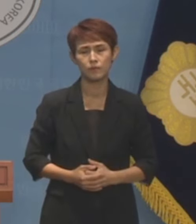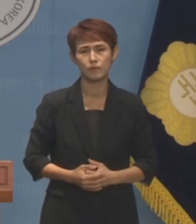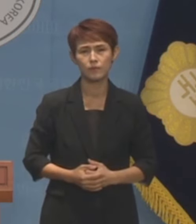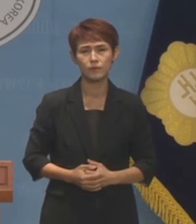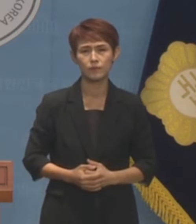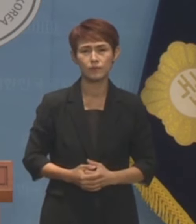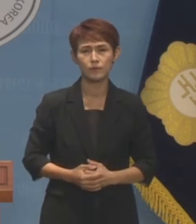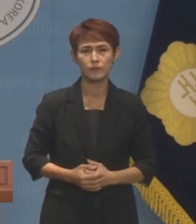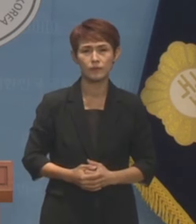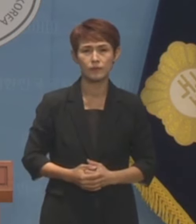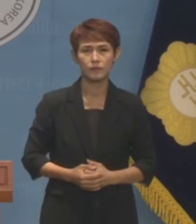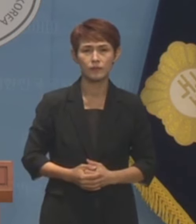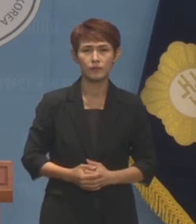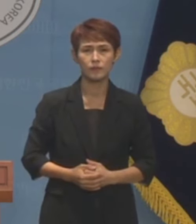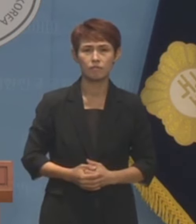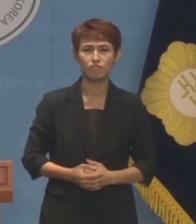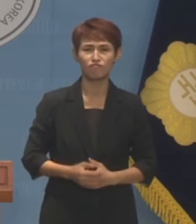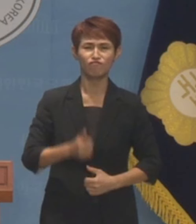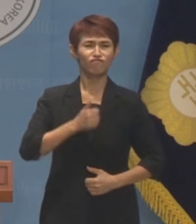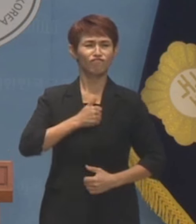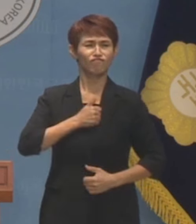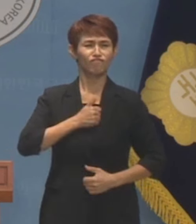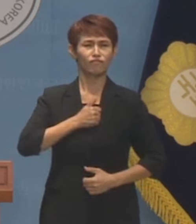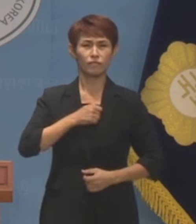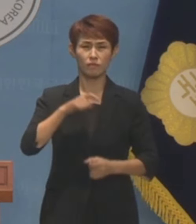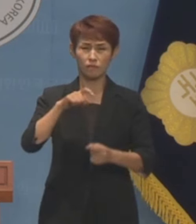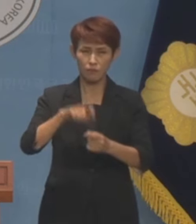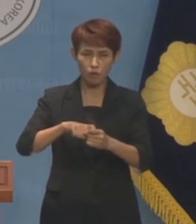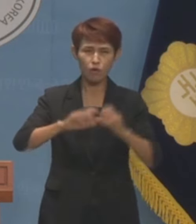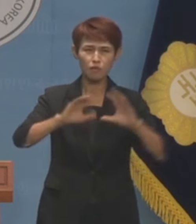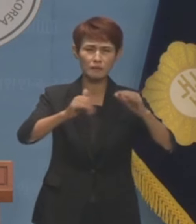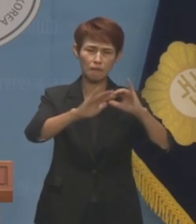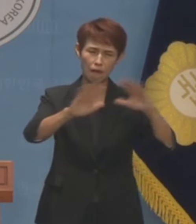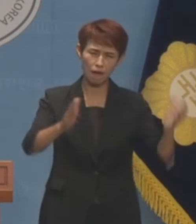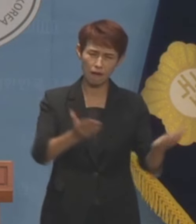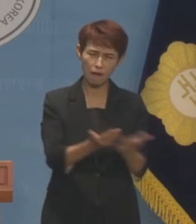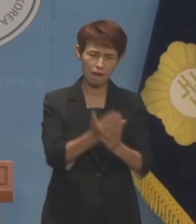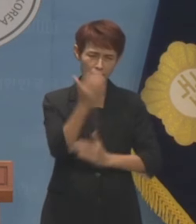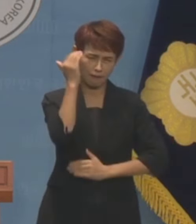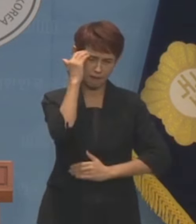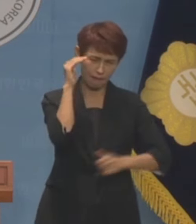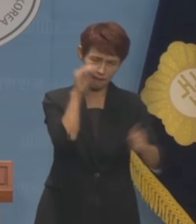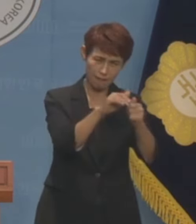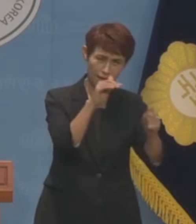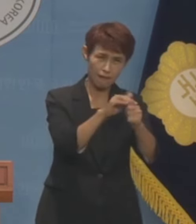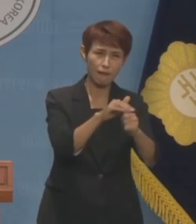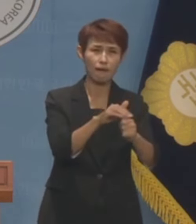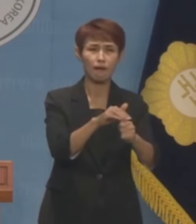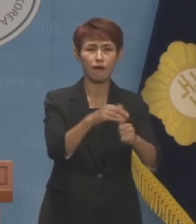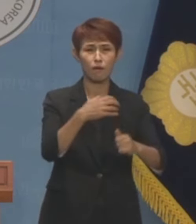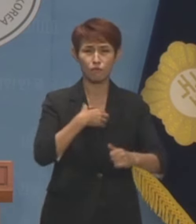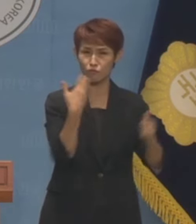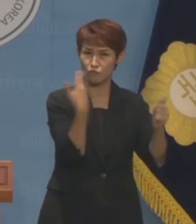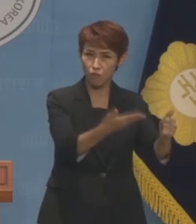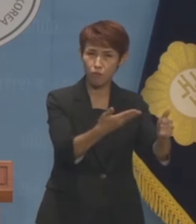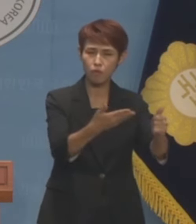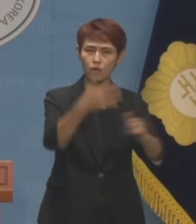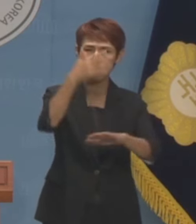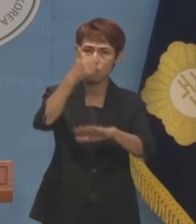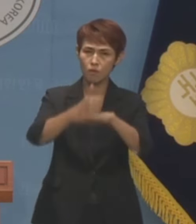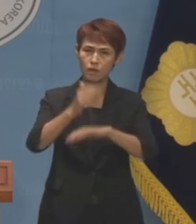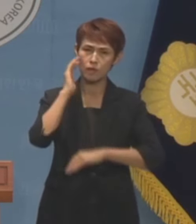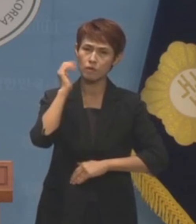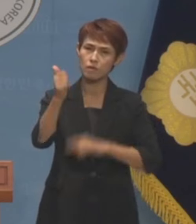해소하시고 본인의 그릇된 자존심을 지키기 위해 국민의 생명을 저울질 한다면 그 후과는